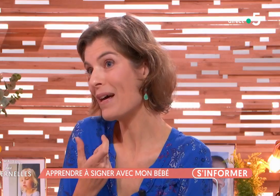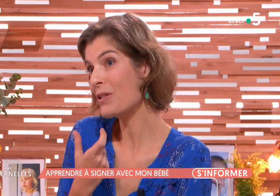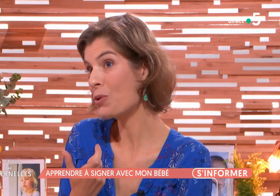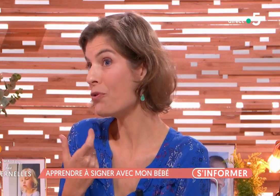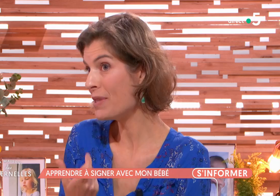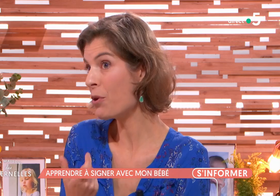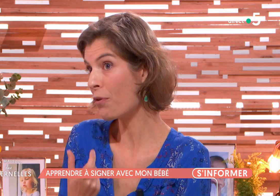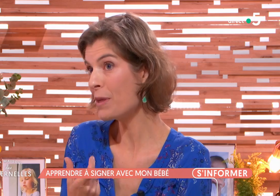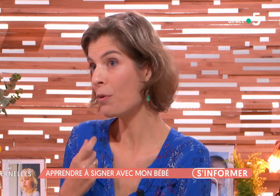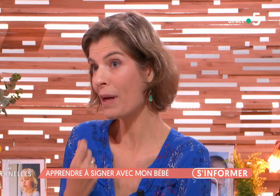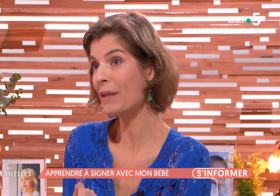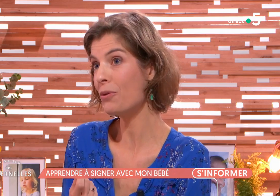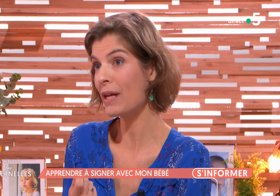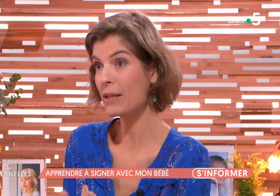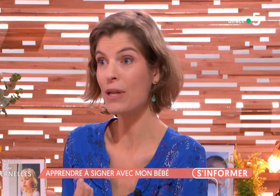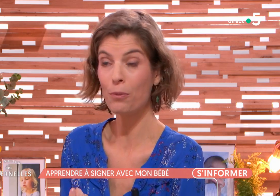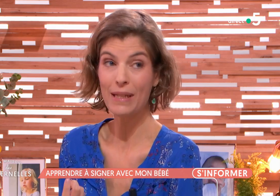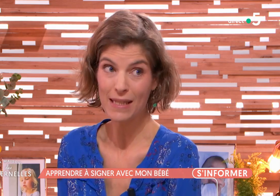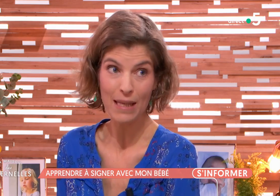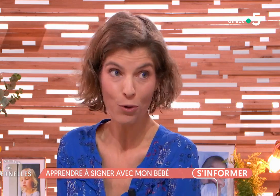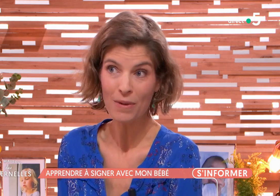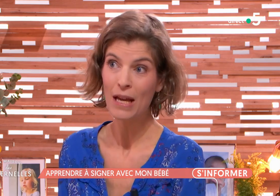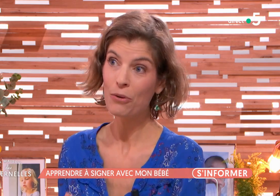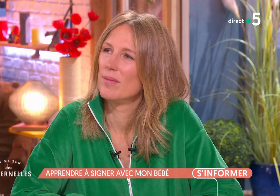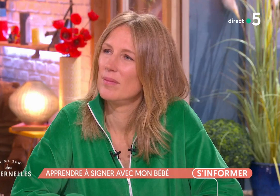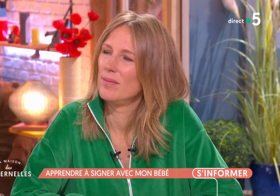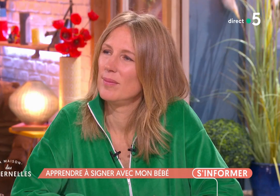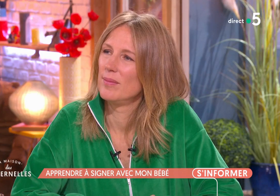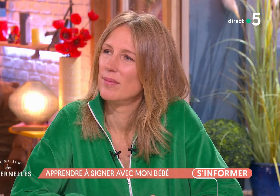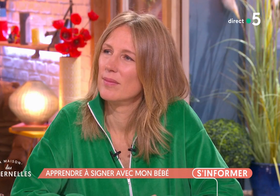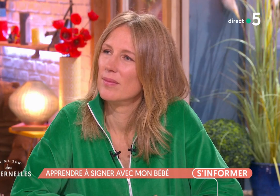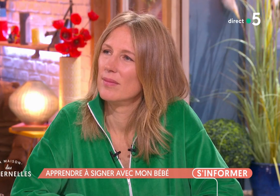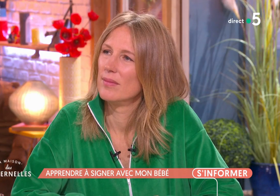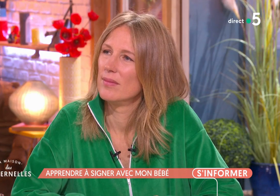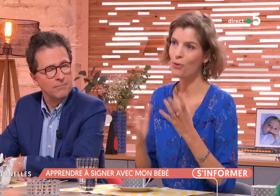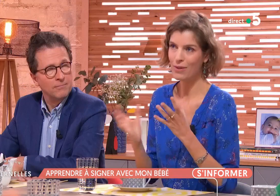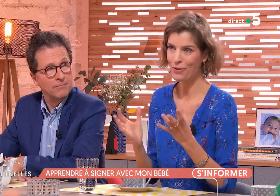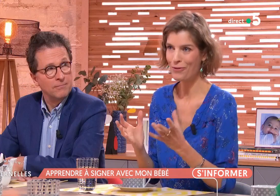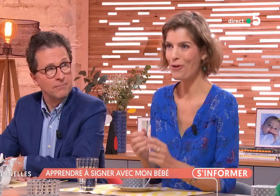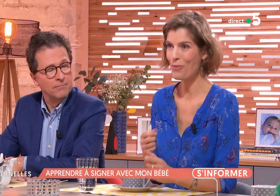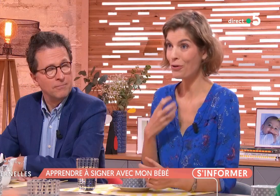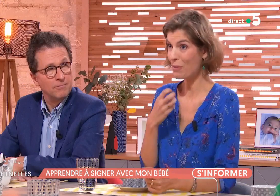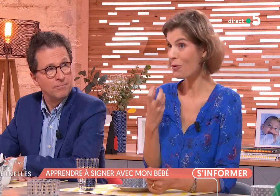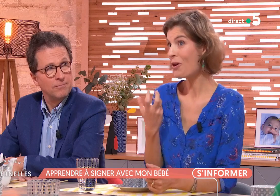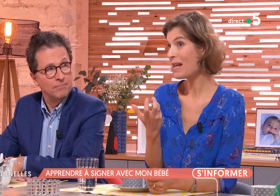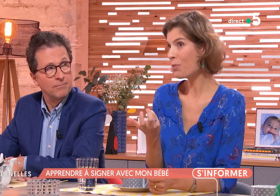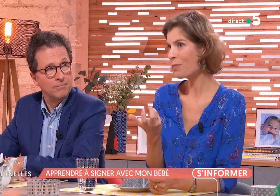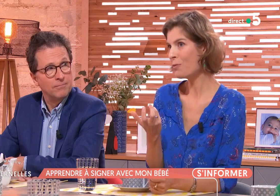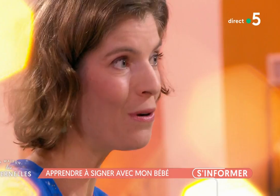larynx soit suffisamment formé pour permettre l'articulation précise des mots. Donc, il faudra attendre un an et demi, deux ans, selon les enfants, pour vraiment les premiers mots.